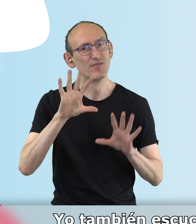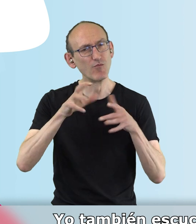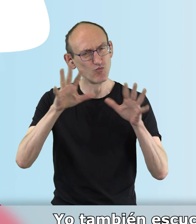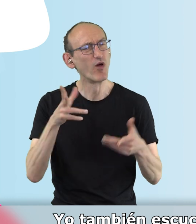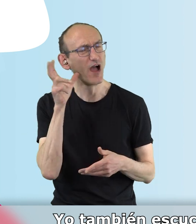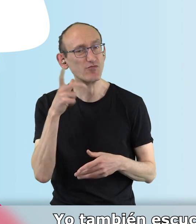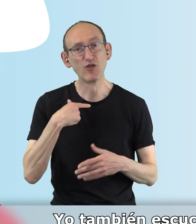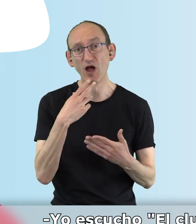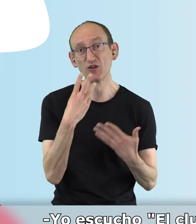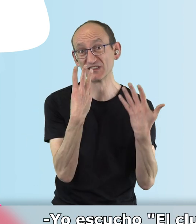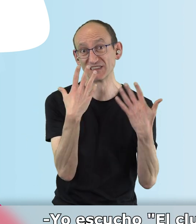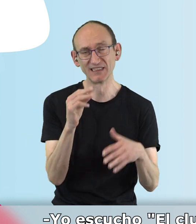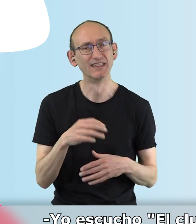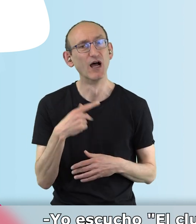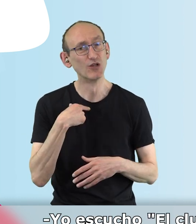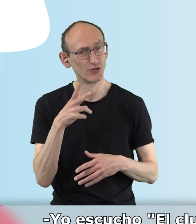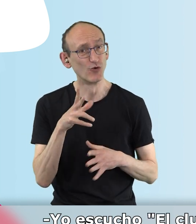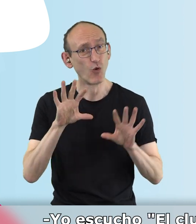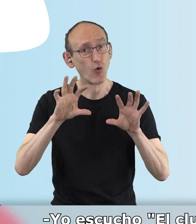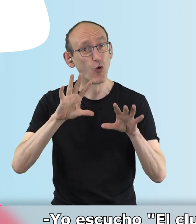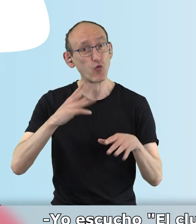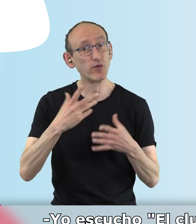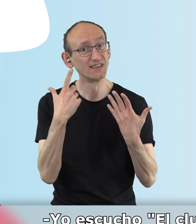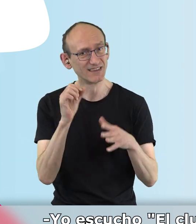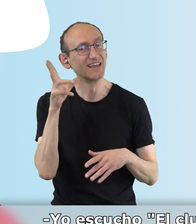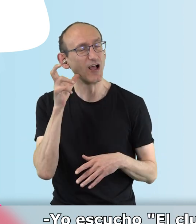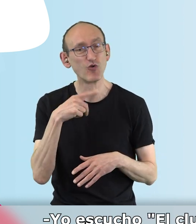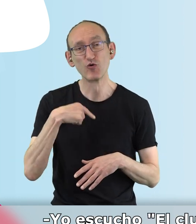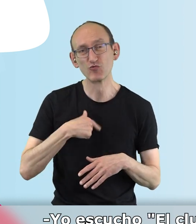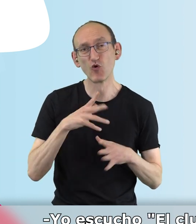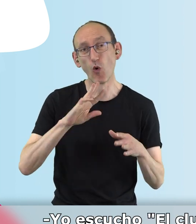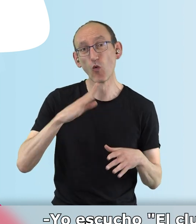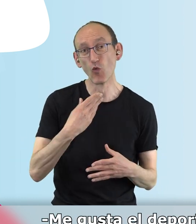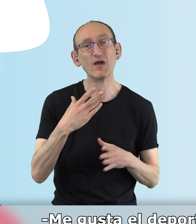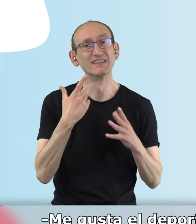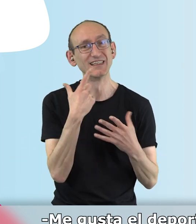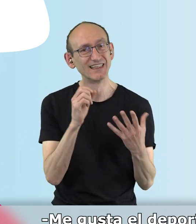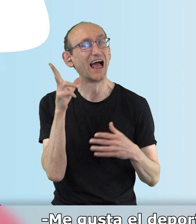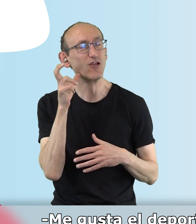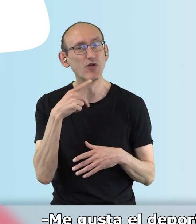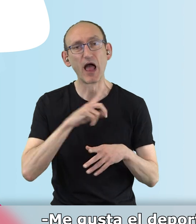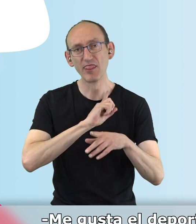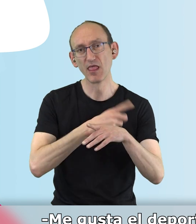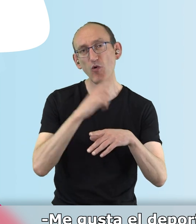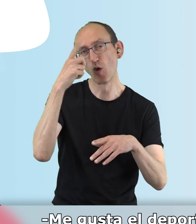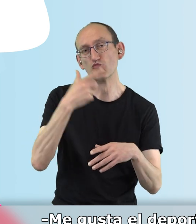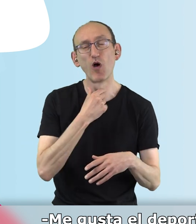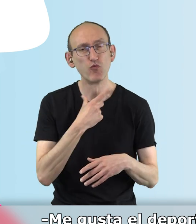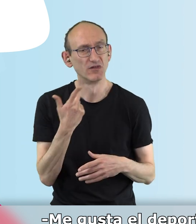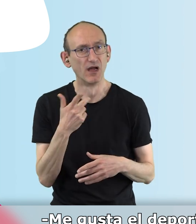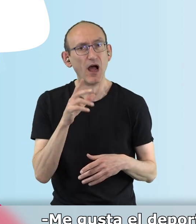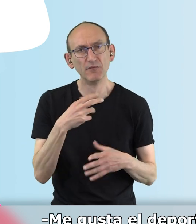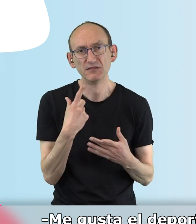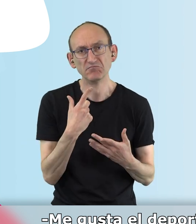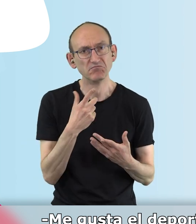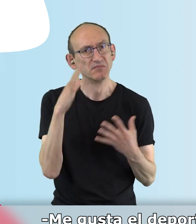escucho podcast. Tengo 70 años. Yo escucho el Club de los 60. Yo escucho el Club de los 60. Me gusta el deporte, la cultura.